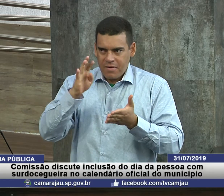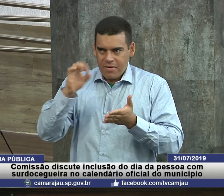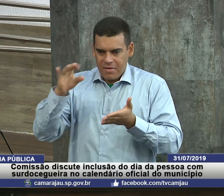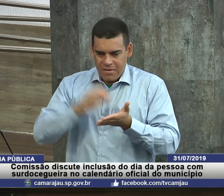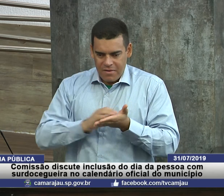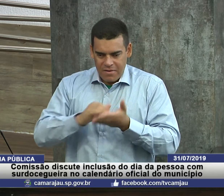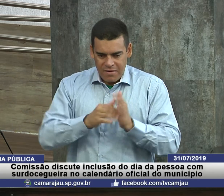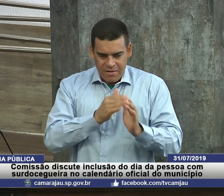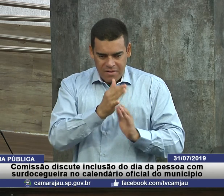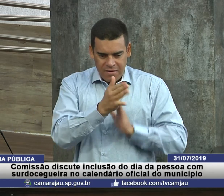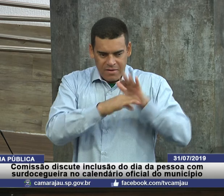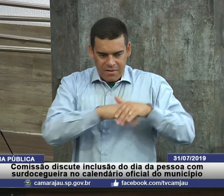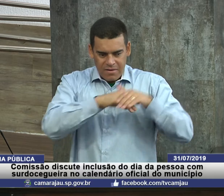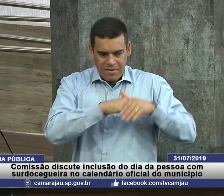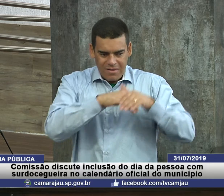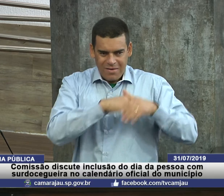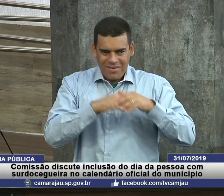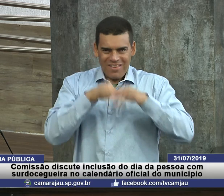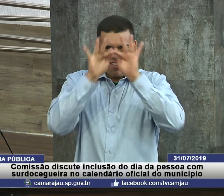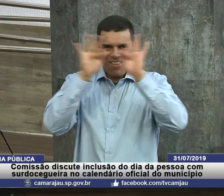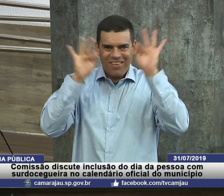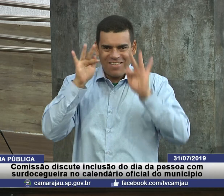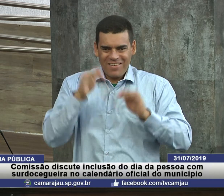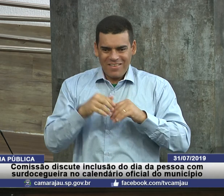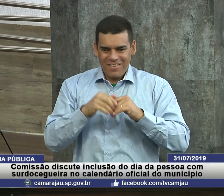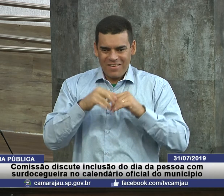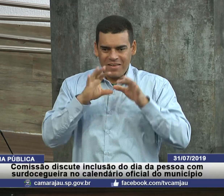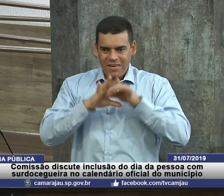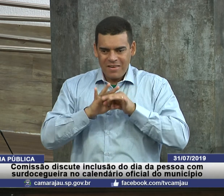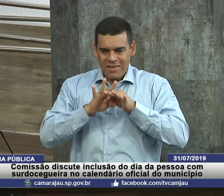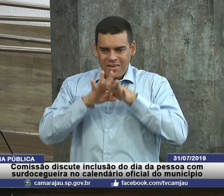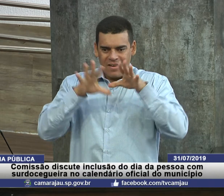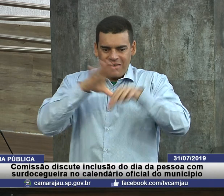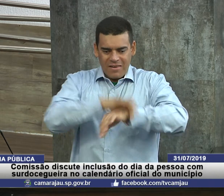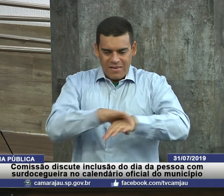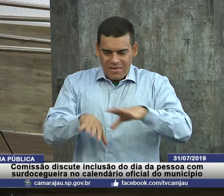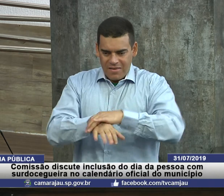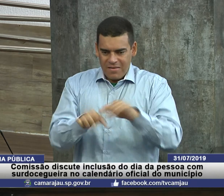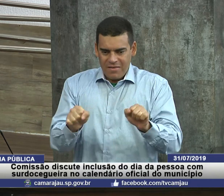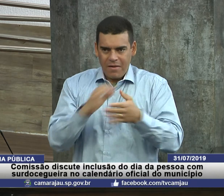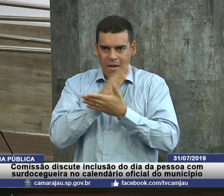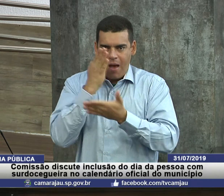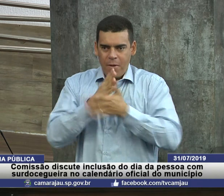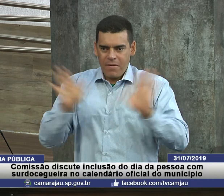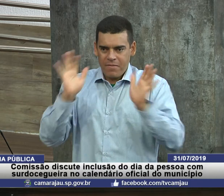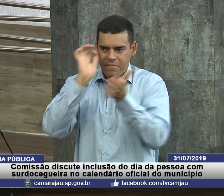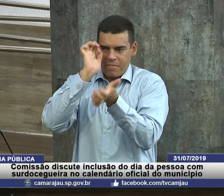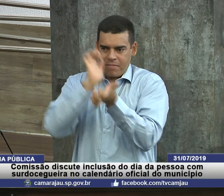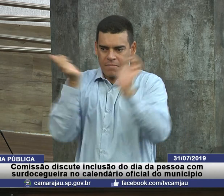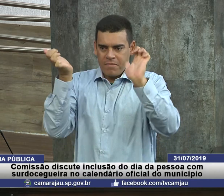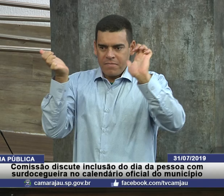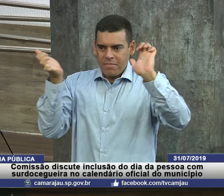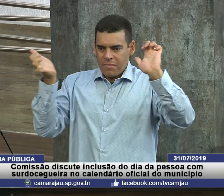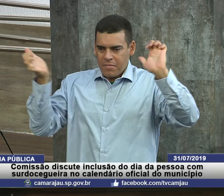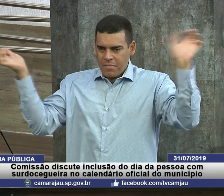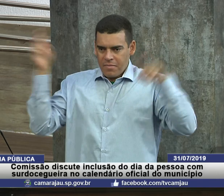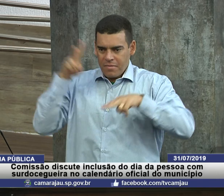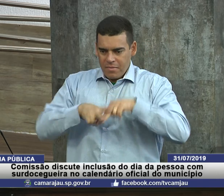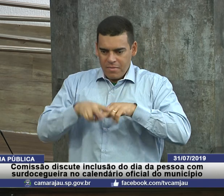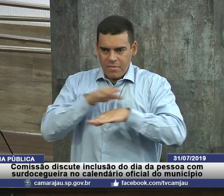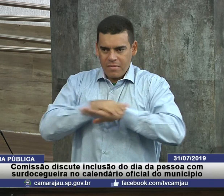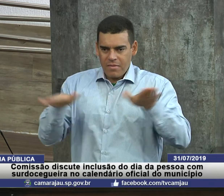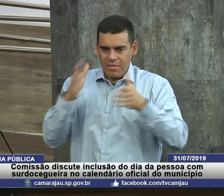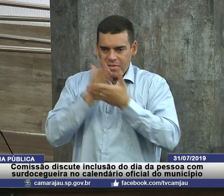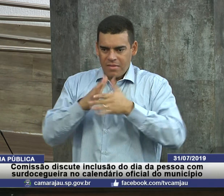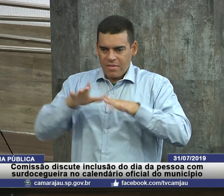pessoa com surdo-cegueira pode ter acesso às informações, se não for pela mão, se não for pelo tato, não basta só ter visão e audição, né? Nós somos